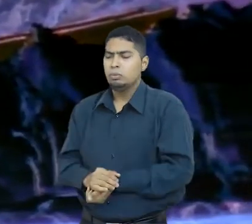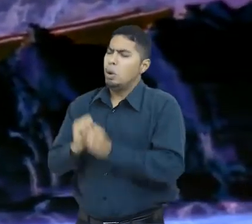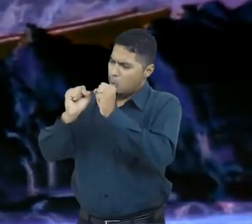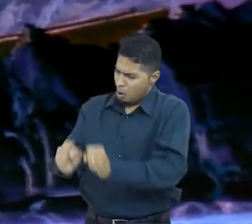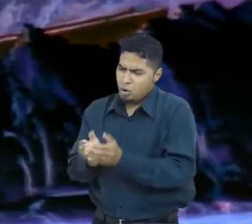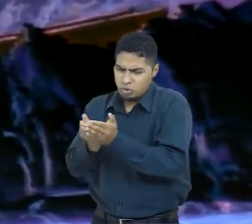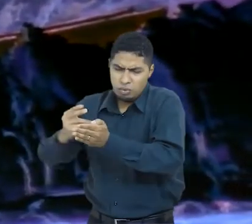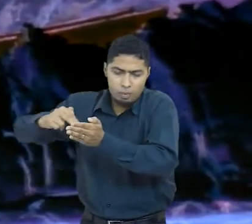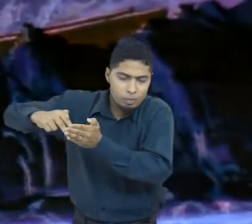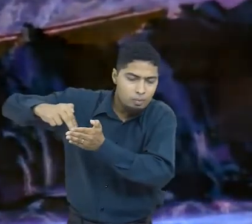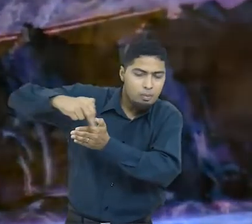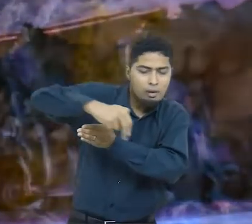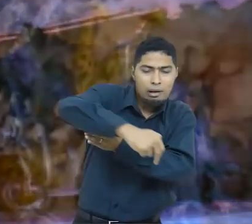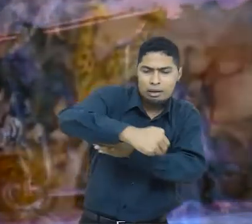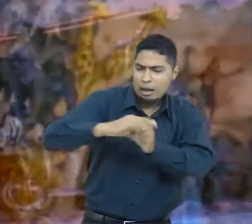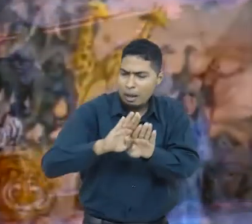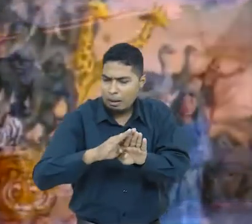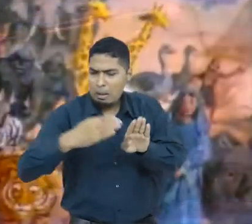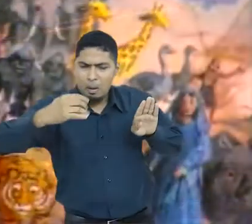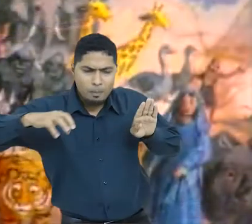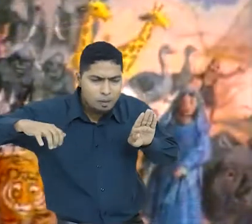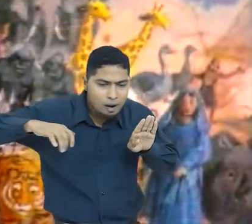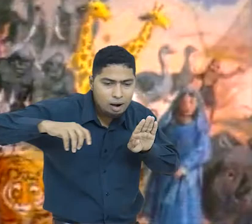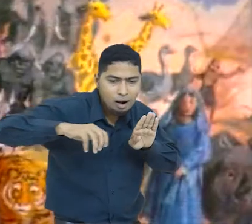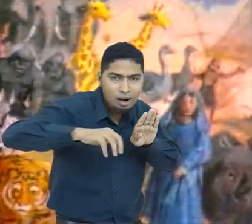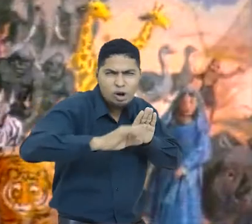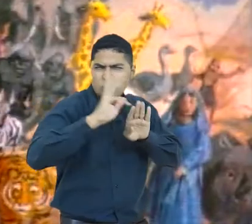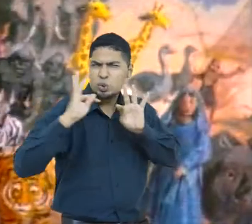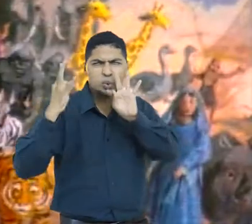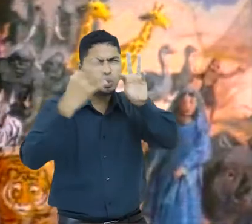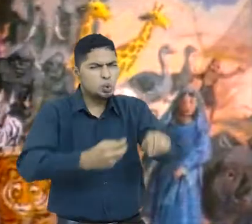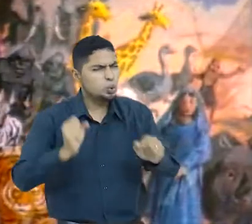Saiam da arca e tirem os animais também. E todos saíram.